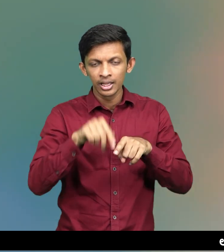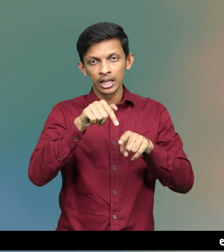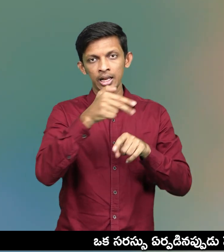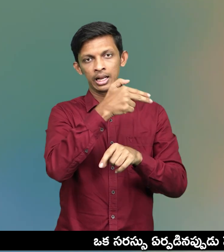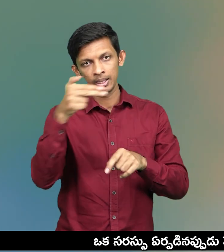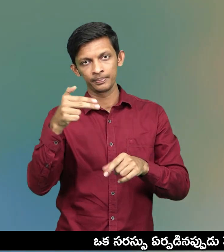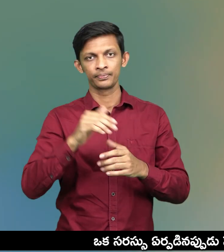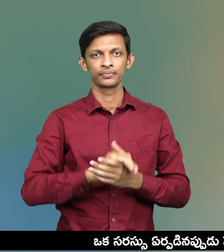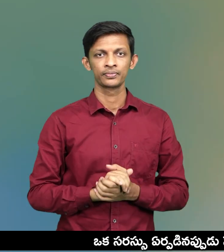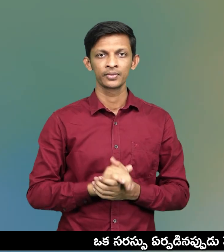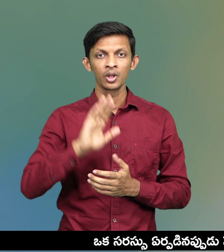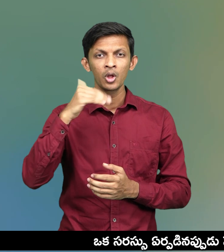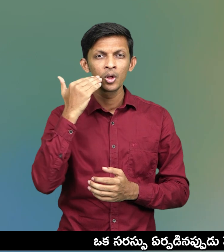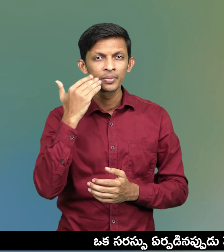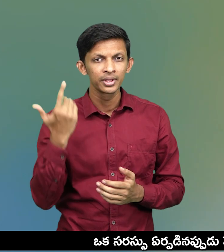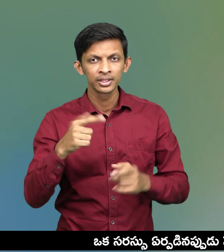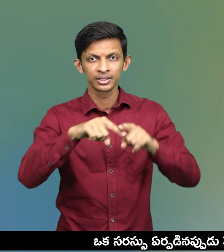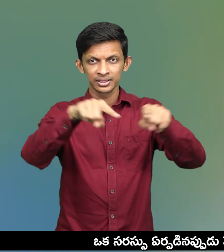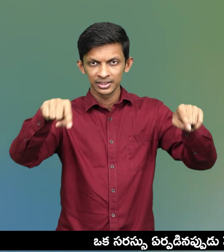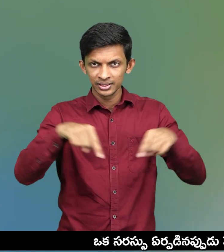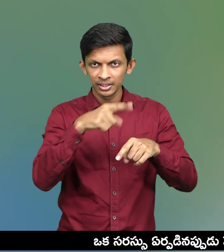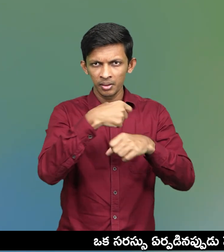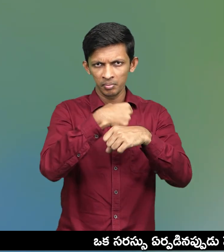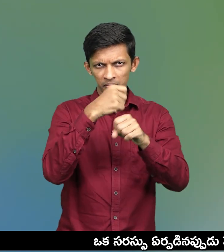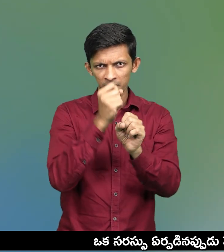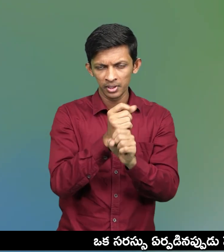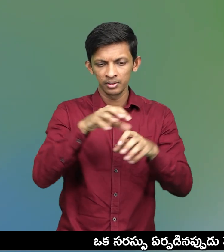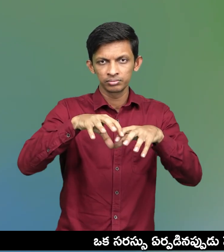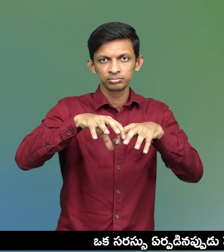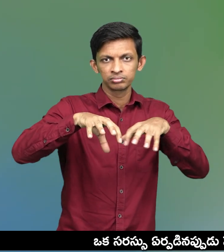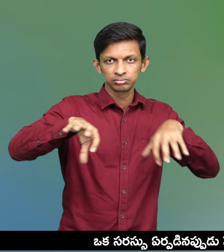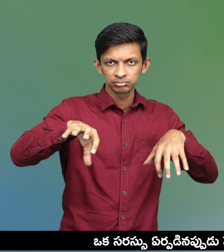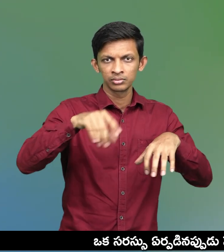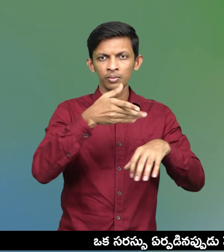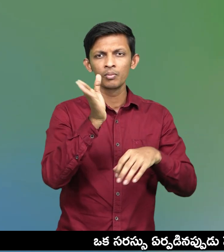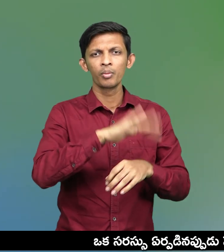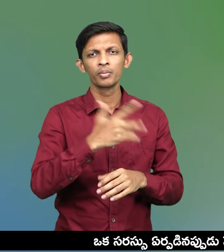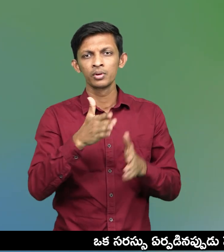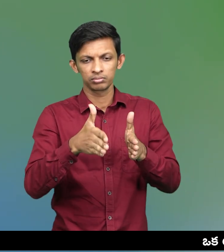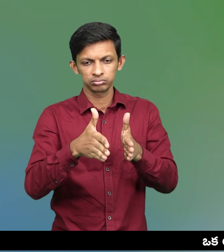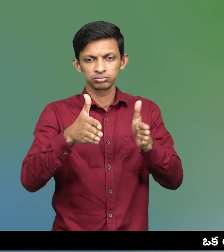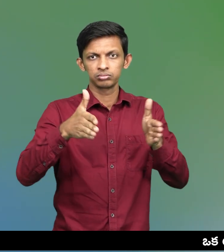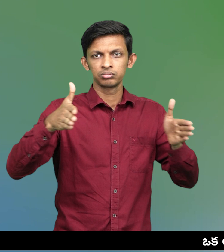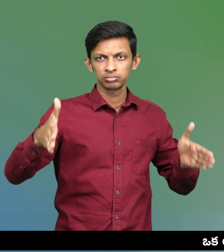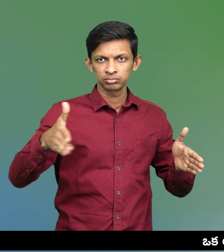ఒక సరస్సు ఏర్పడినప్పుడు పెద్ద నీటి శరీరం నుండి వేరు చేయడం వలన ఒక అవరోధ రీఫ్